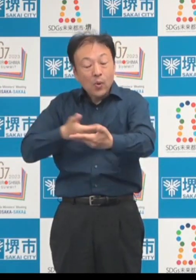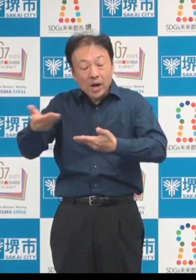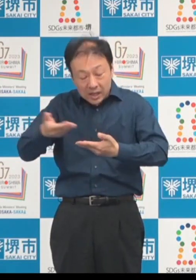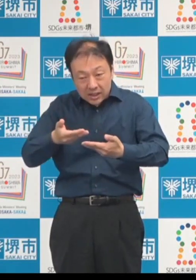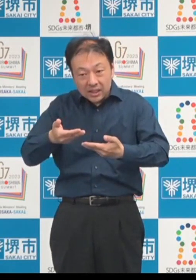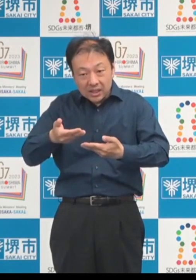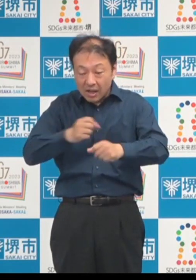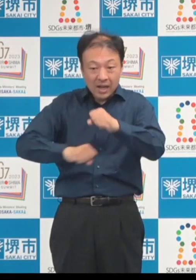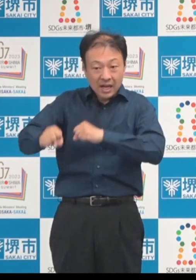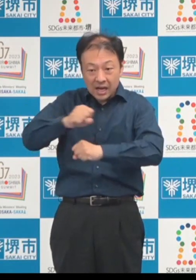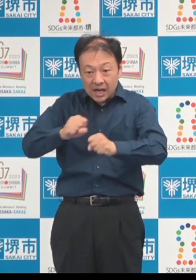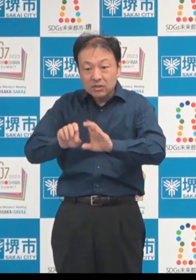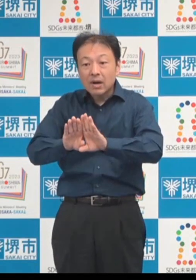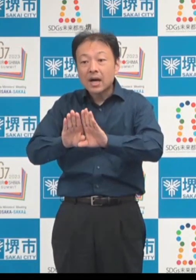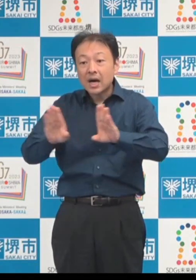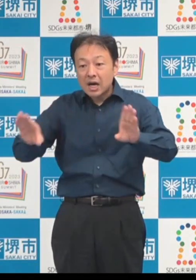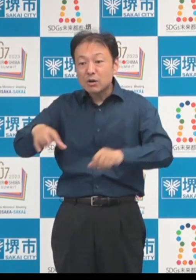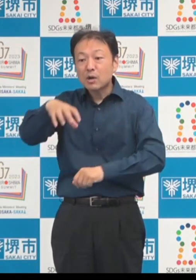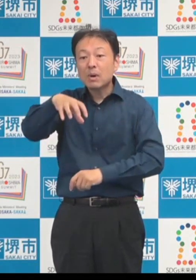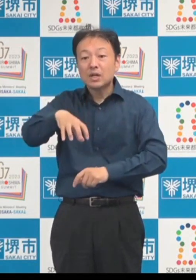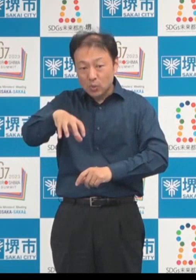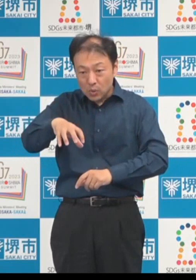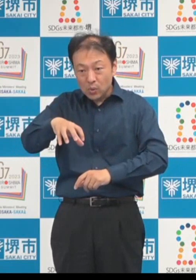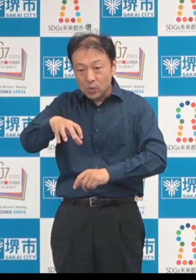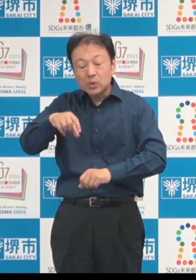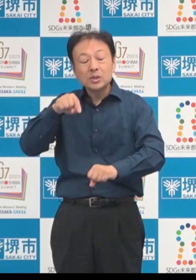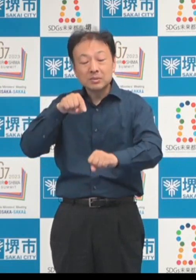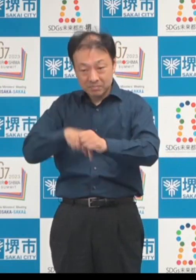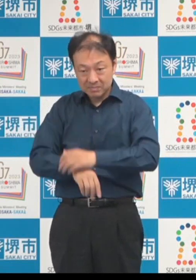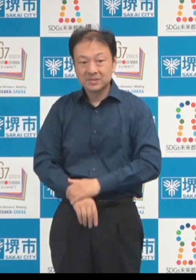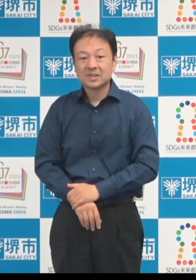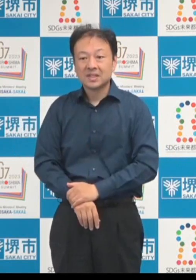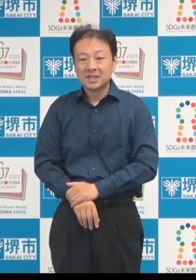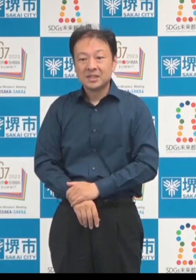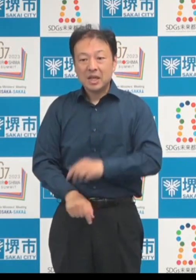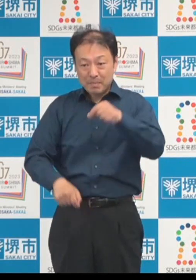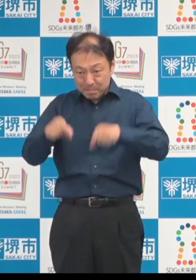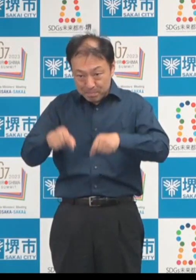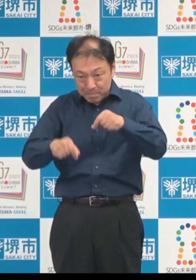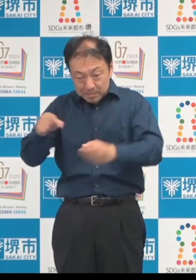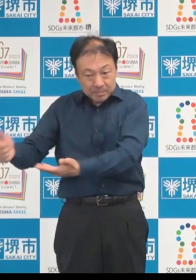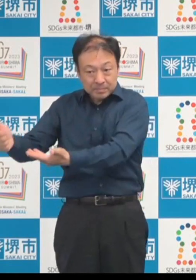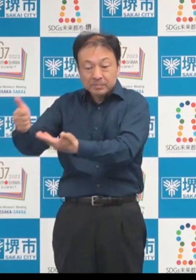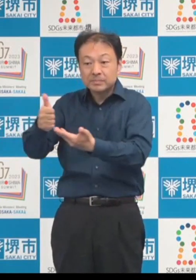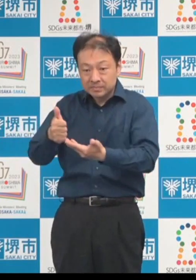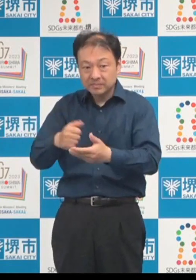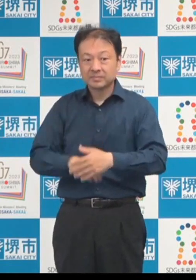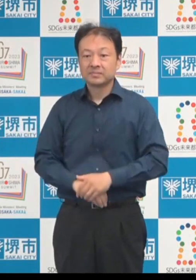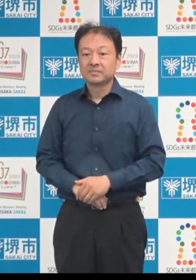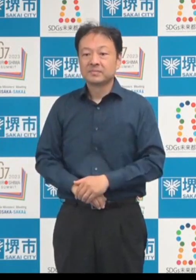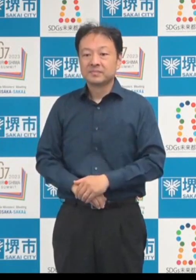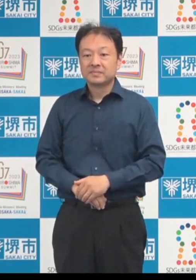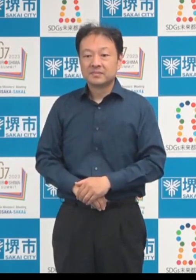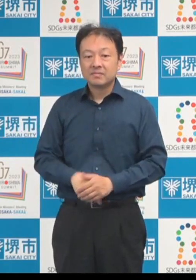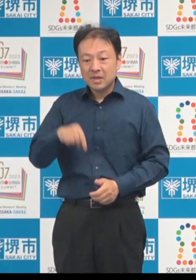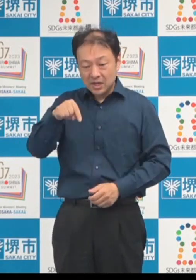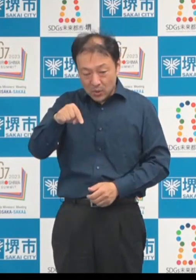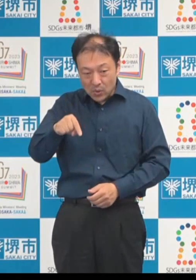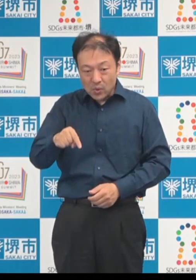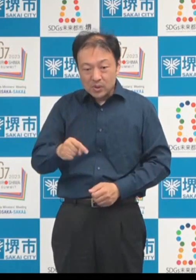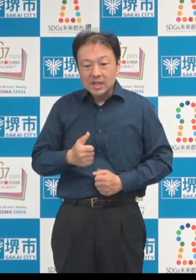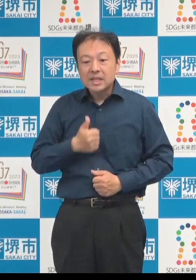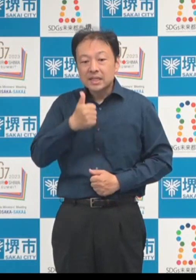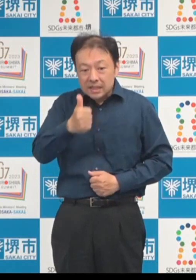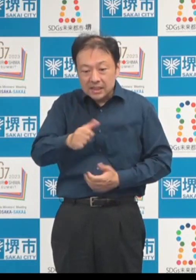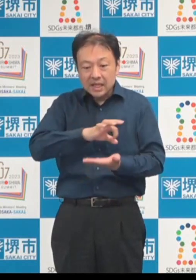り組みが生まれるような、そのための今回コーディネーターを配置をしながらですね、なかなか個別で利用そこに来るだけではつなが